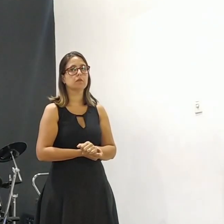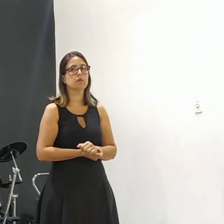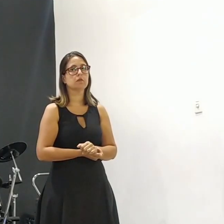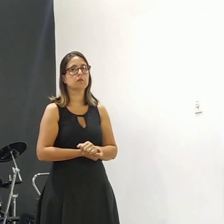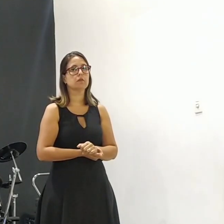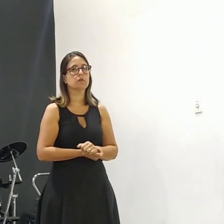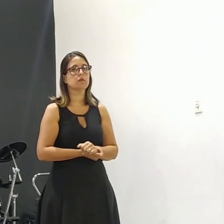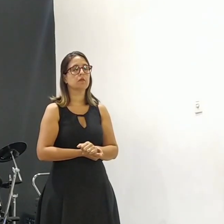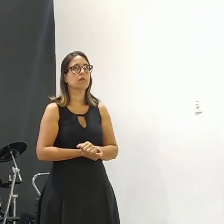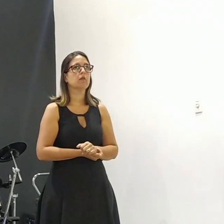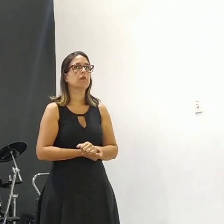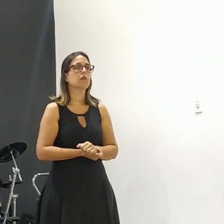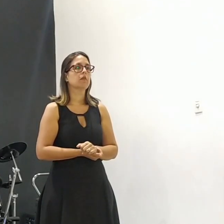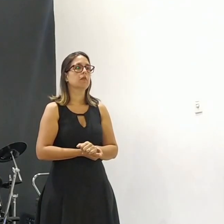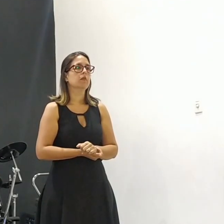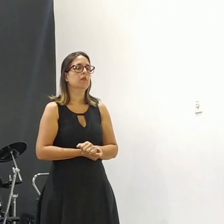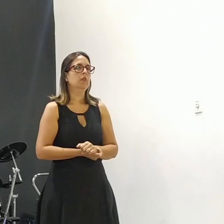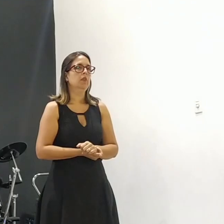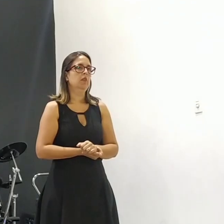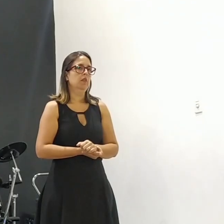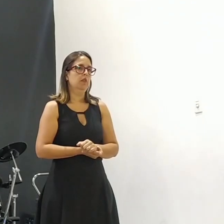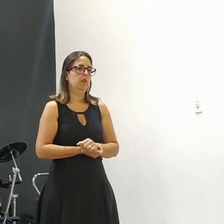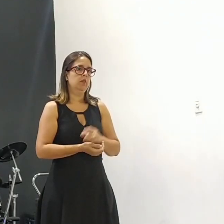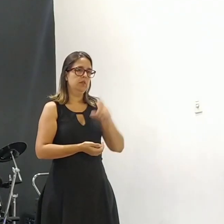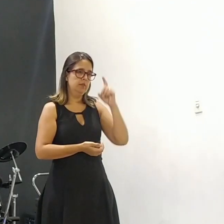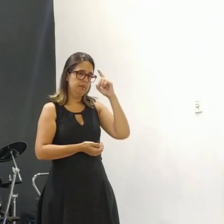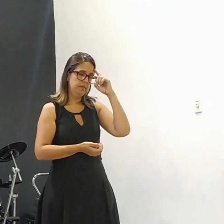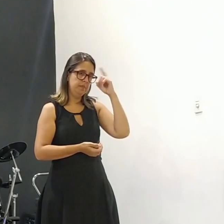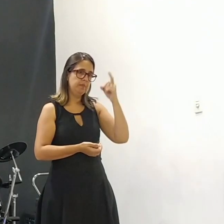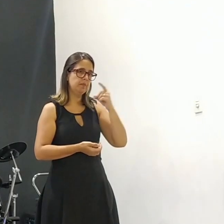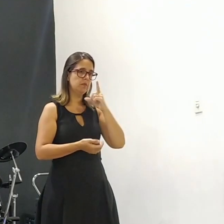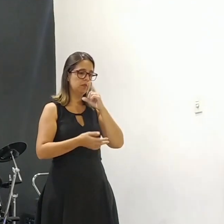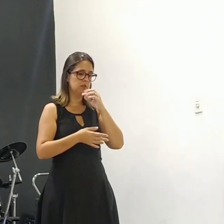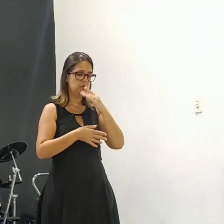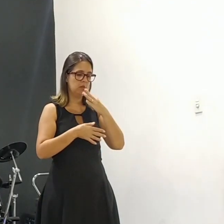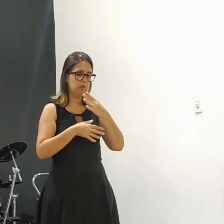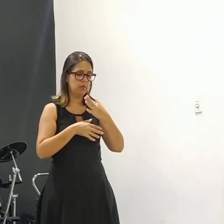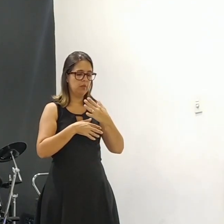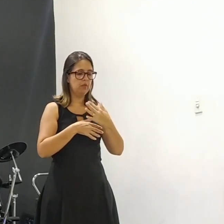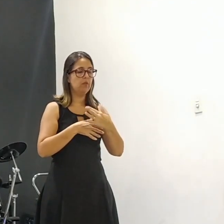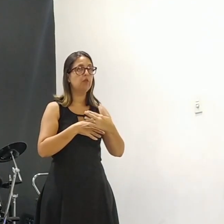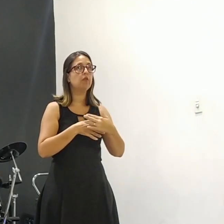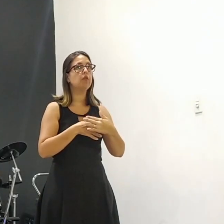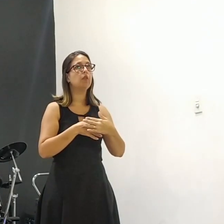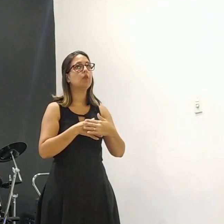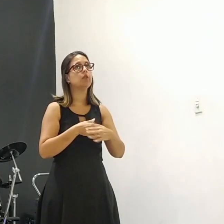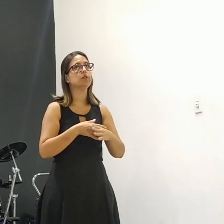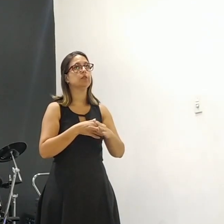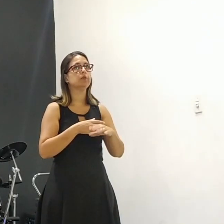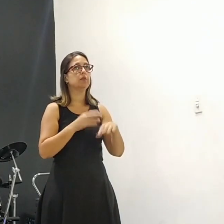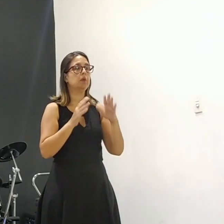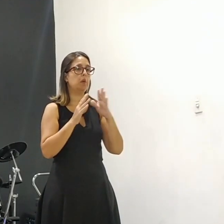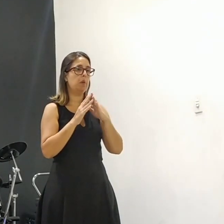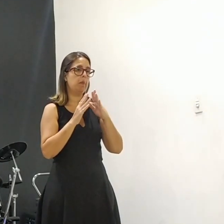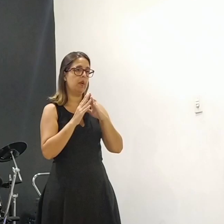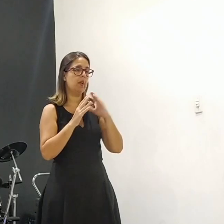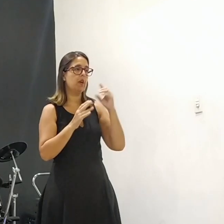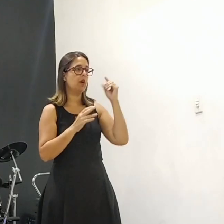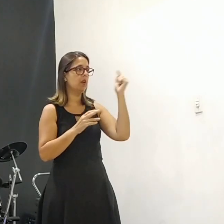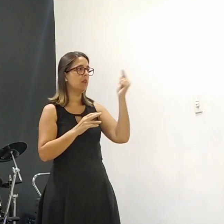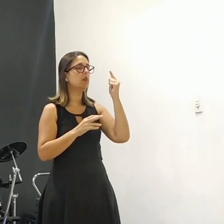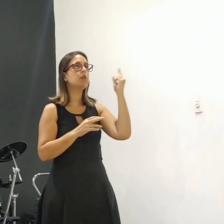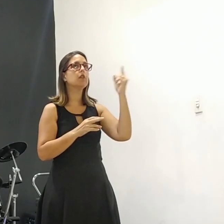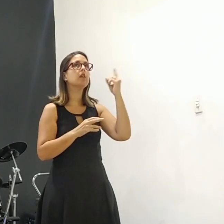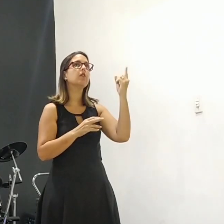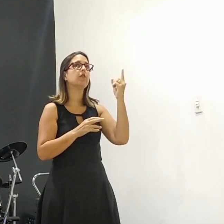Diz assim: naquele dia haverá uma fonte aberta para a casa de Davi e para os